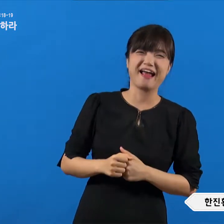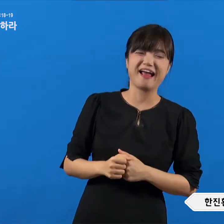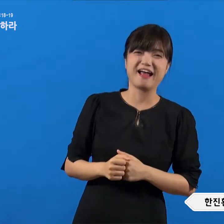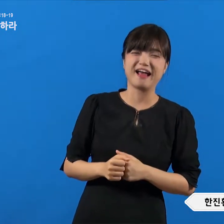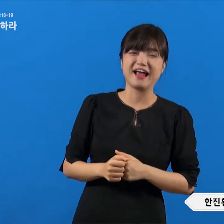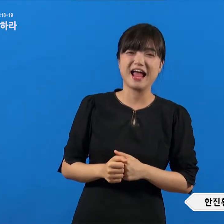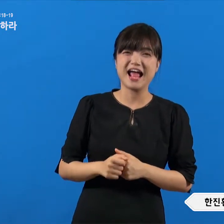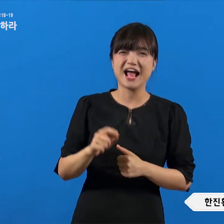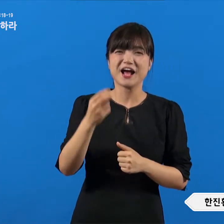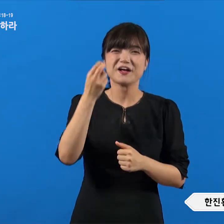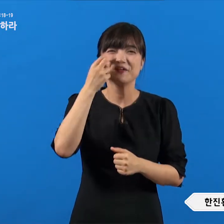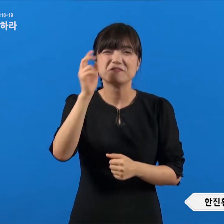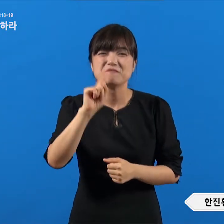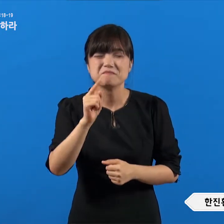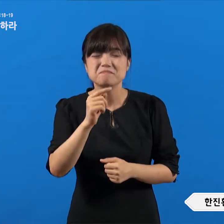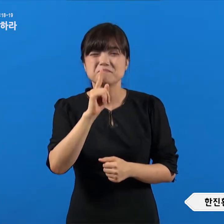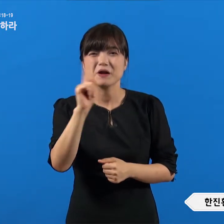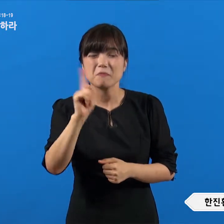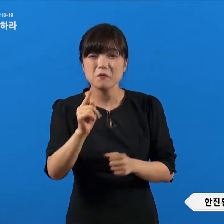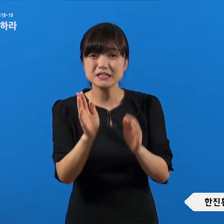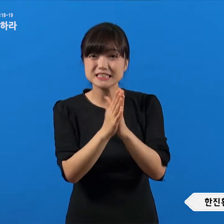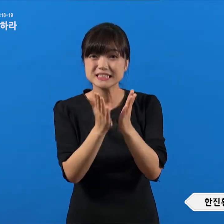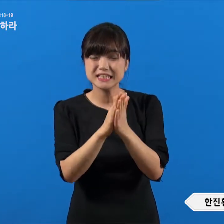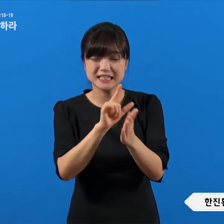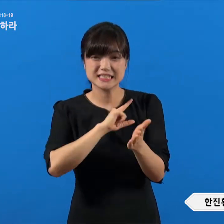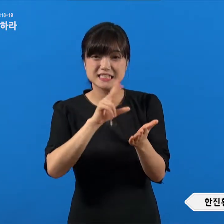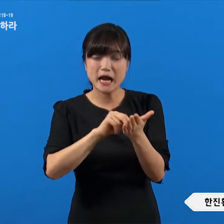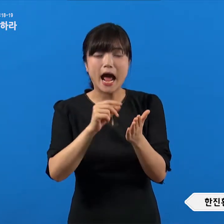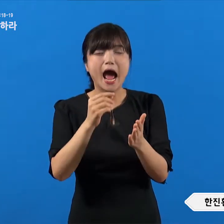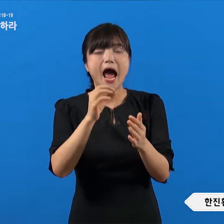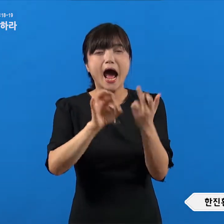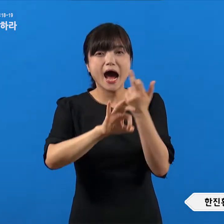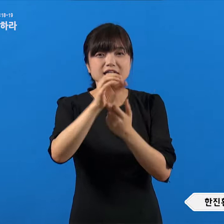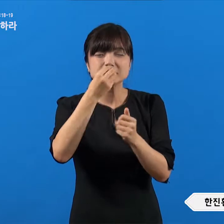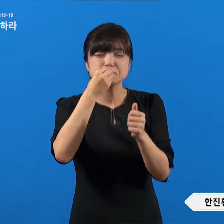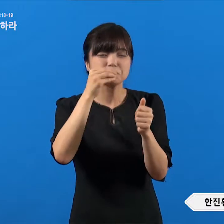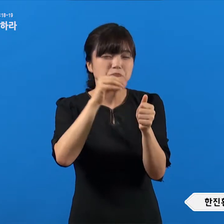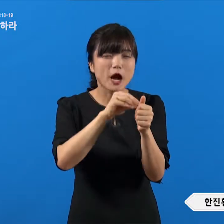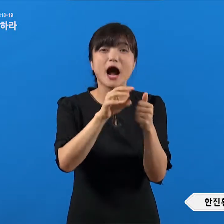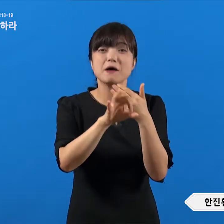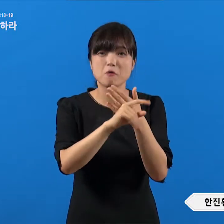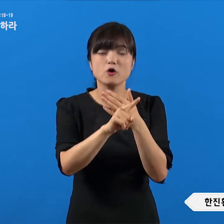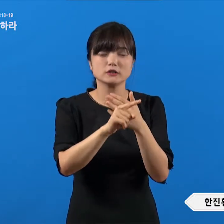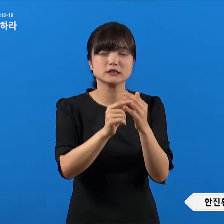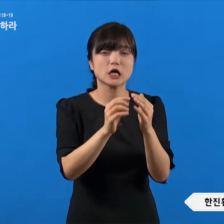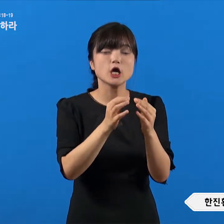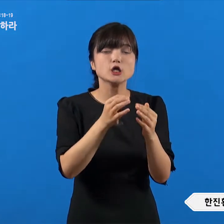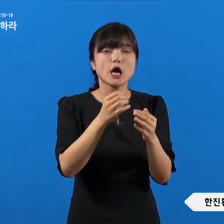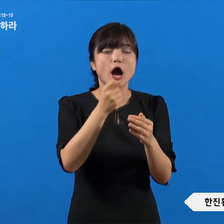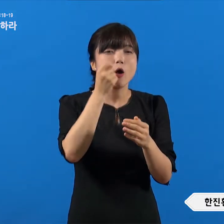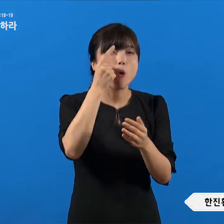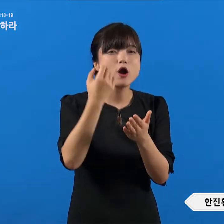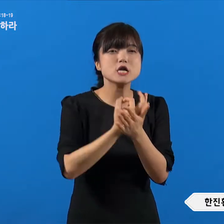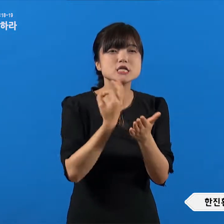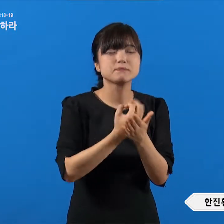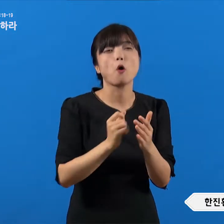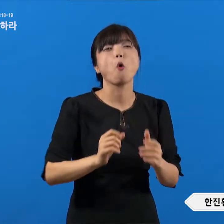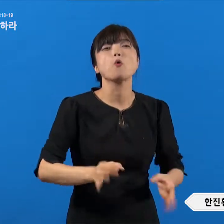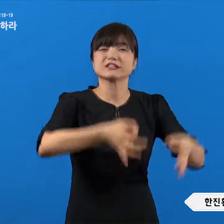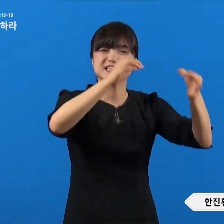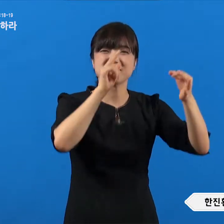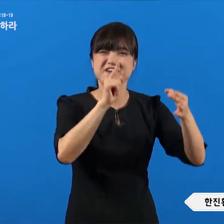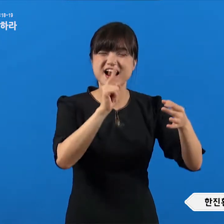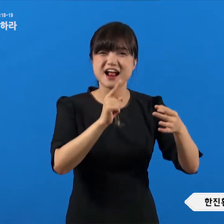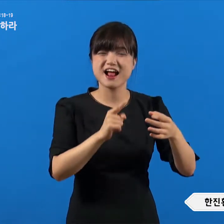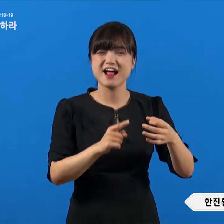아침 키스가 연봉을 높인다, 그런 책도 있지 않습니까? 뽀뽀 한번 해주면서 사랑해 하면 남자들은 죽을 둥 살